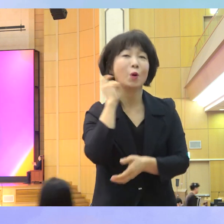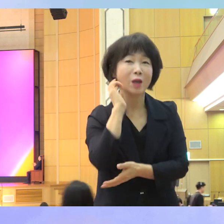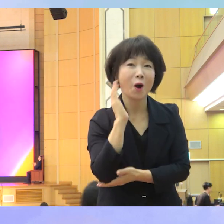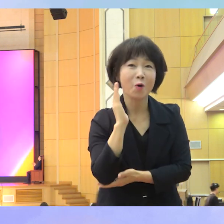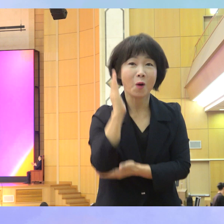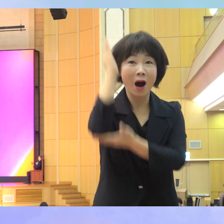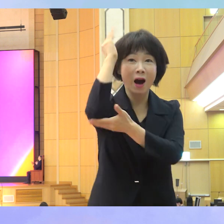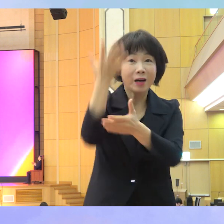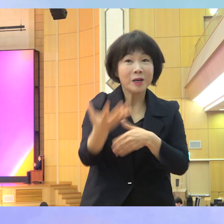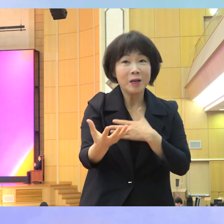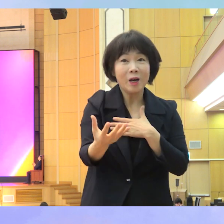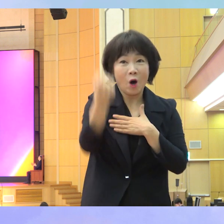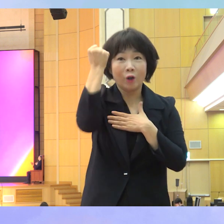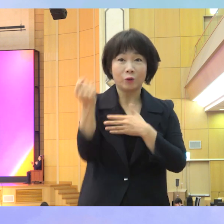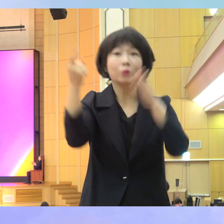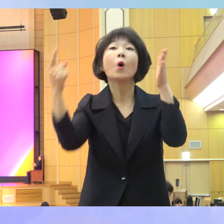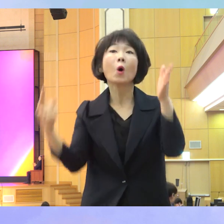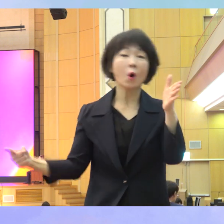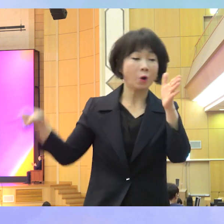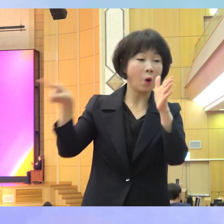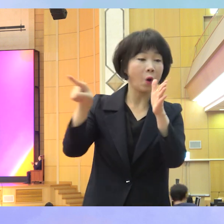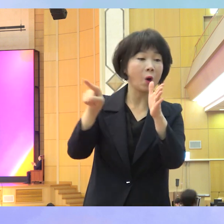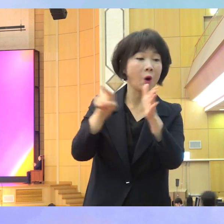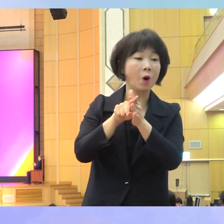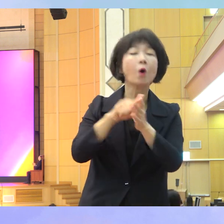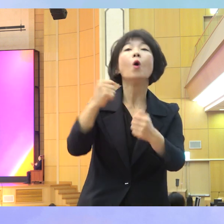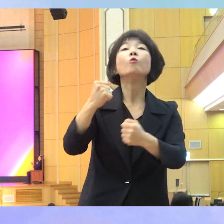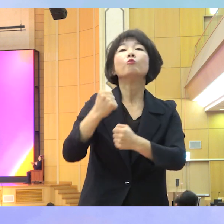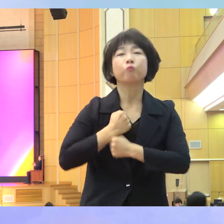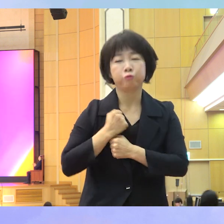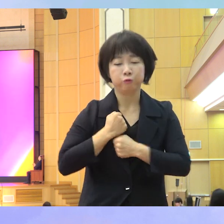승천하고 영광을 얻고로